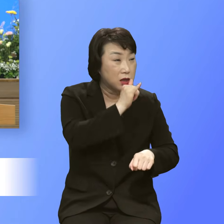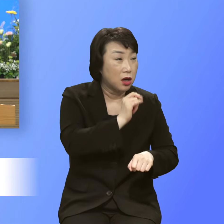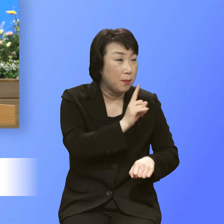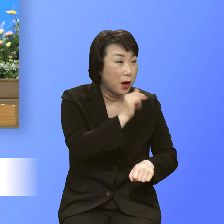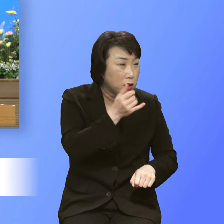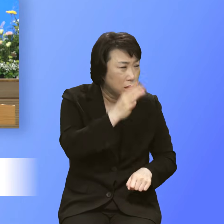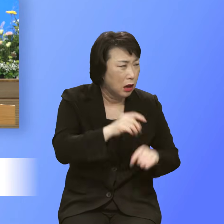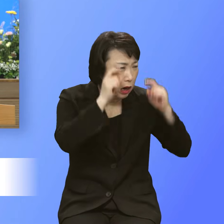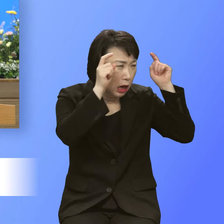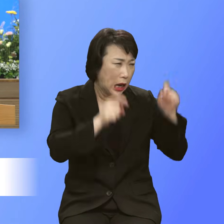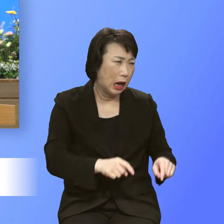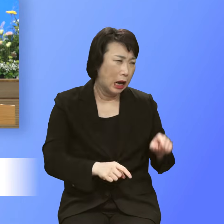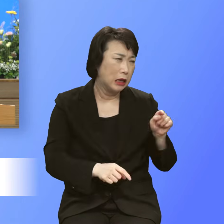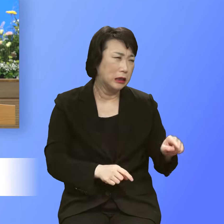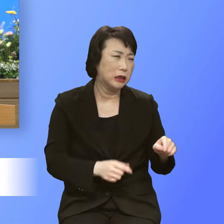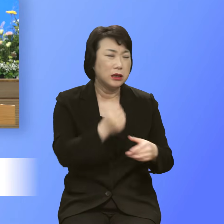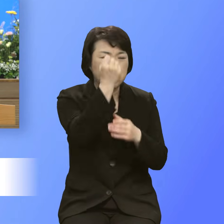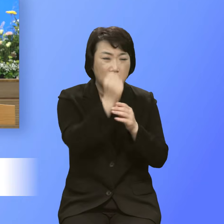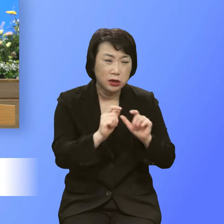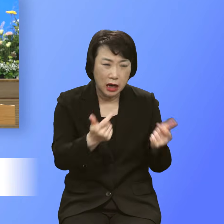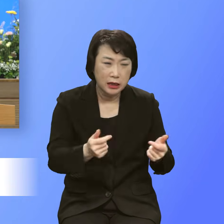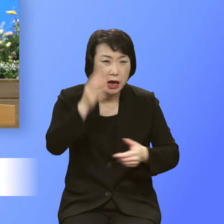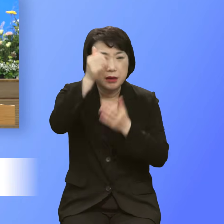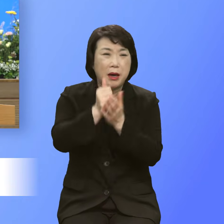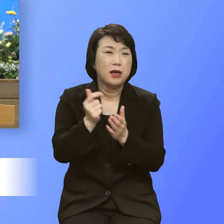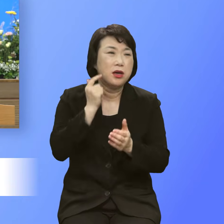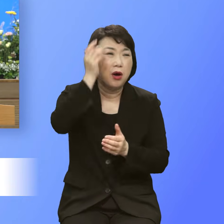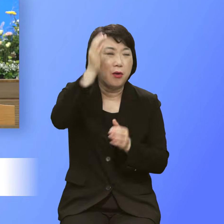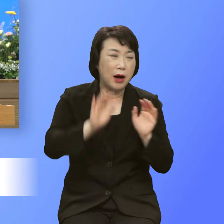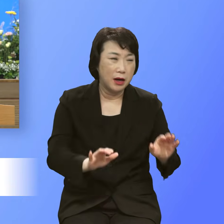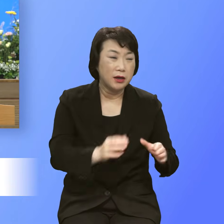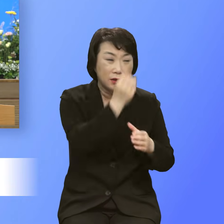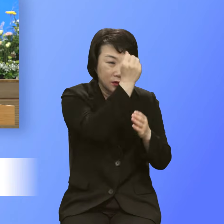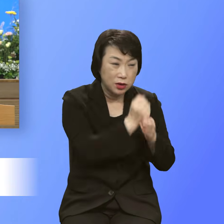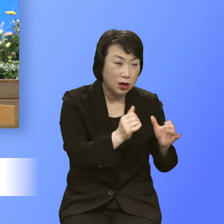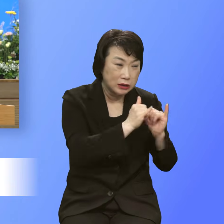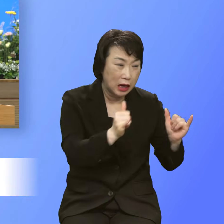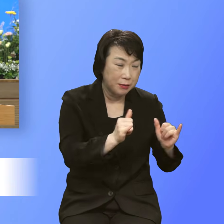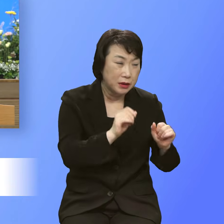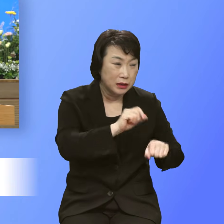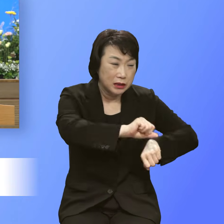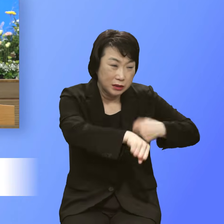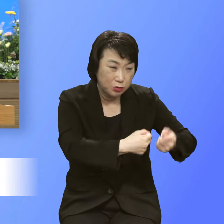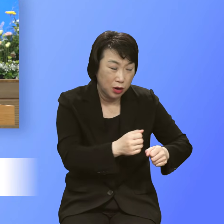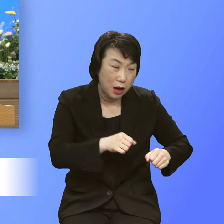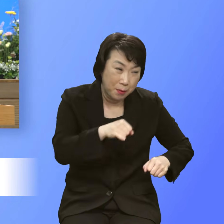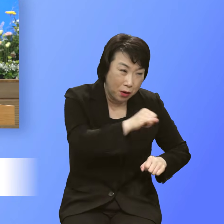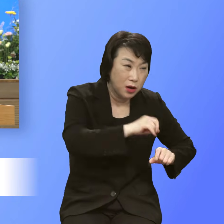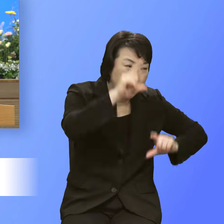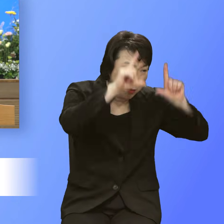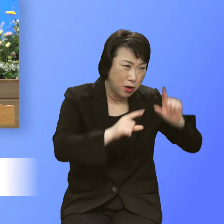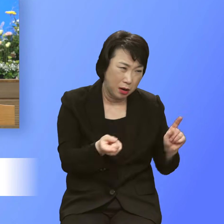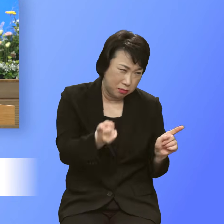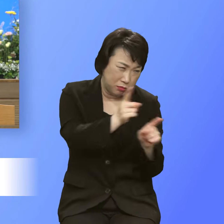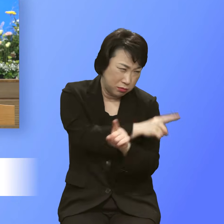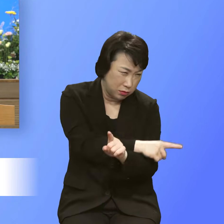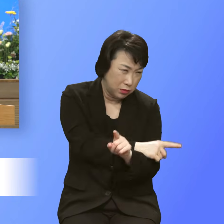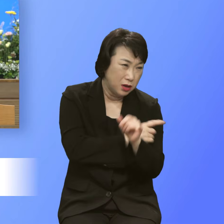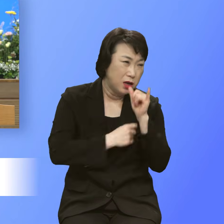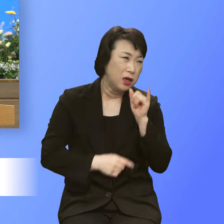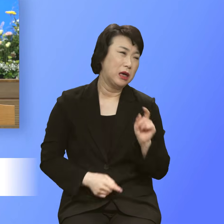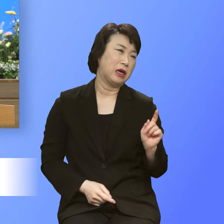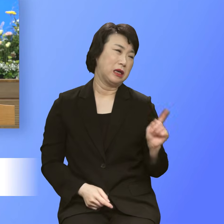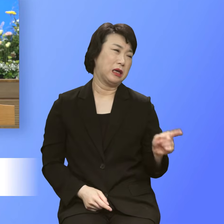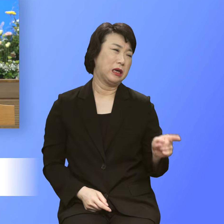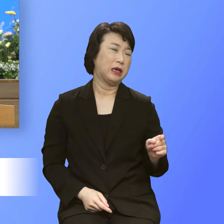우준하여 썩어지지 아니하는 하나님의 영광을 썩어질 사람과 금수와 버러지 형상의